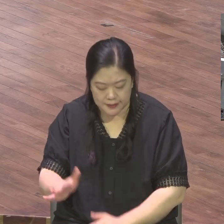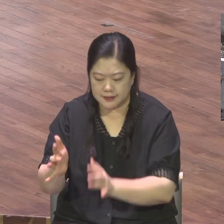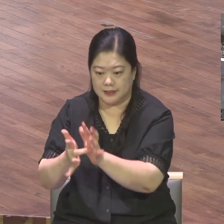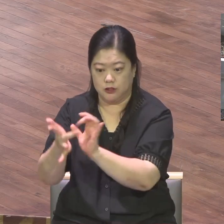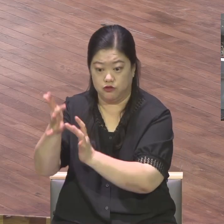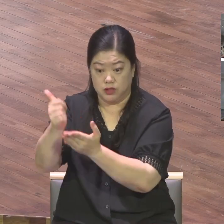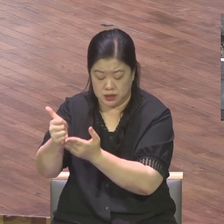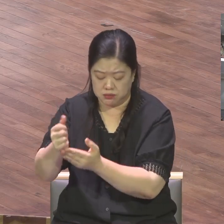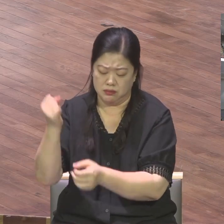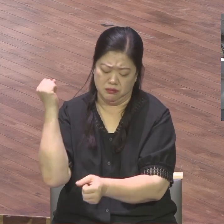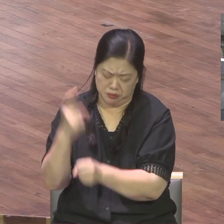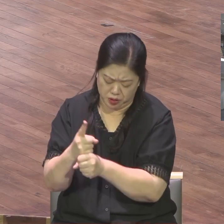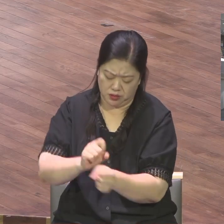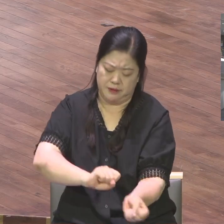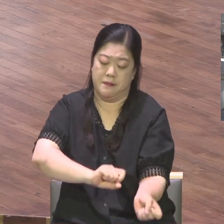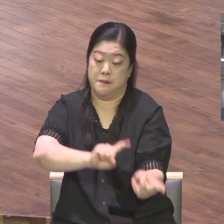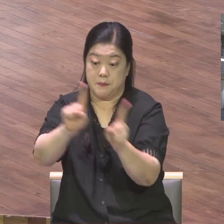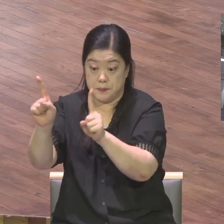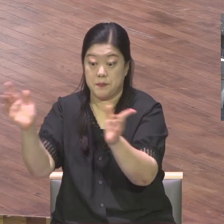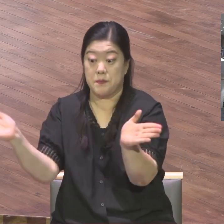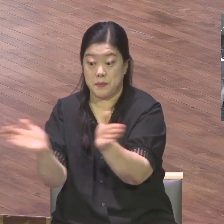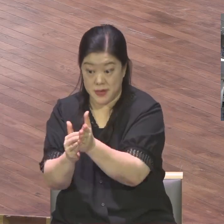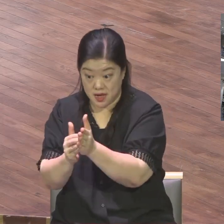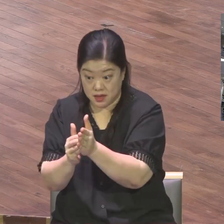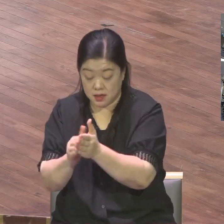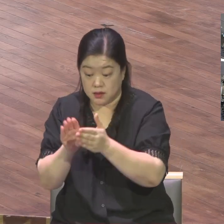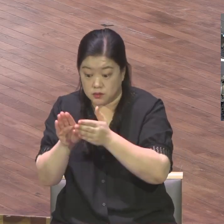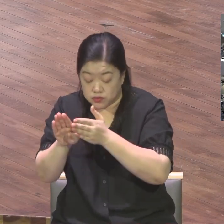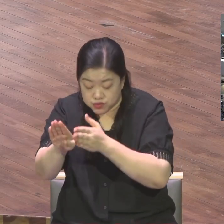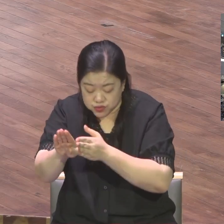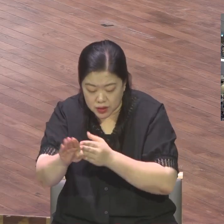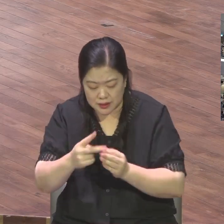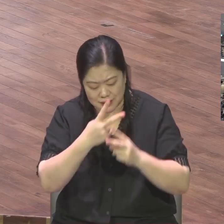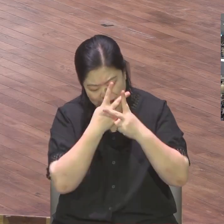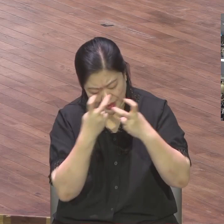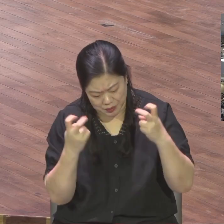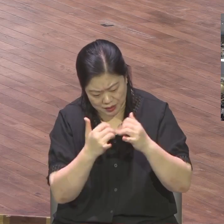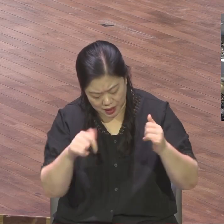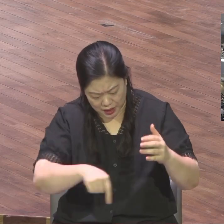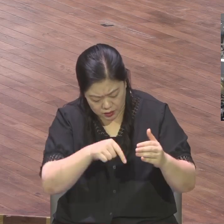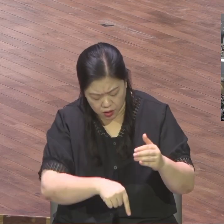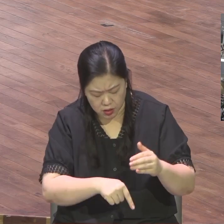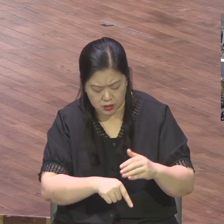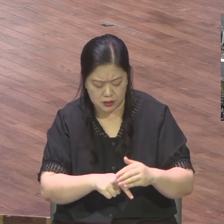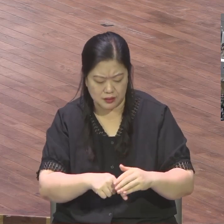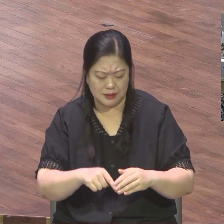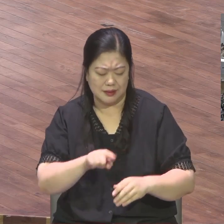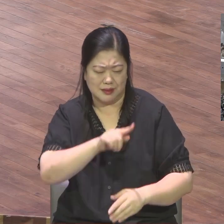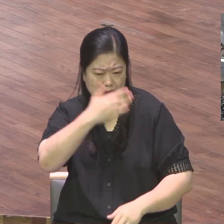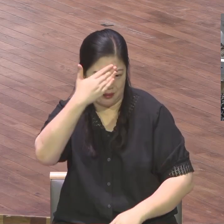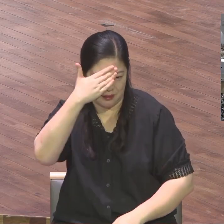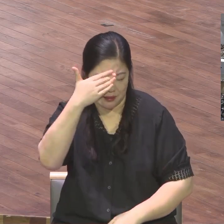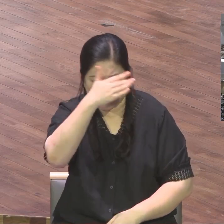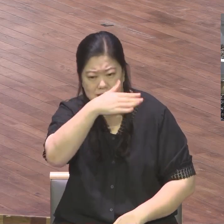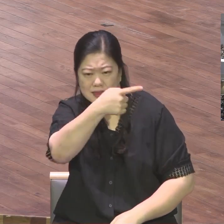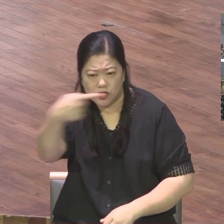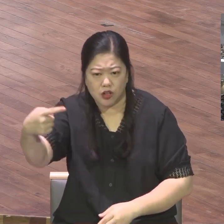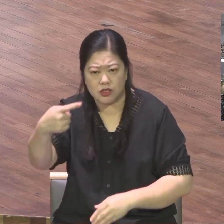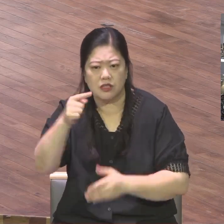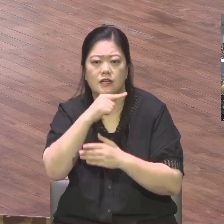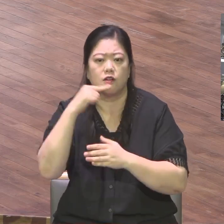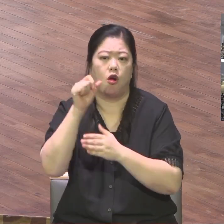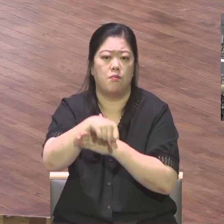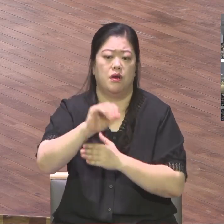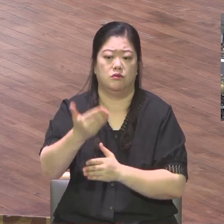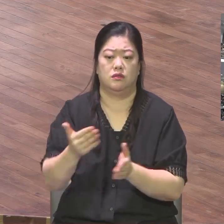가운데서 다시 살아나사 잠자는 자들의 첫 열매가 되소로라. 아담 안에서 모든 사람이 죽은 것